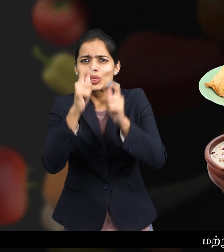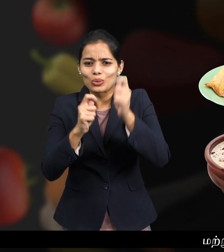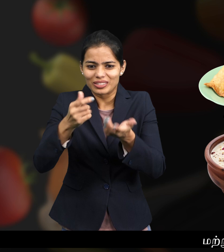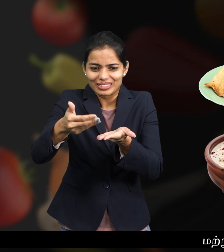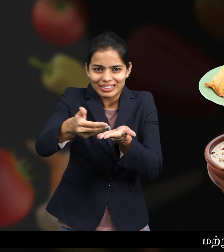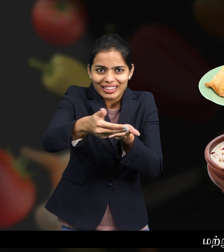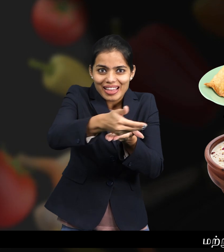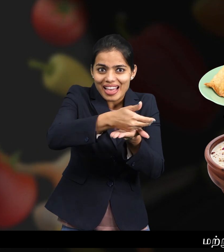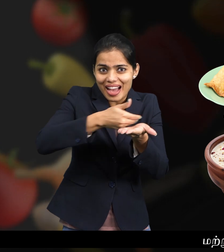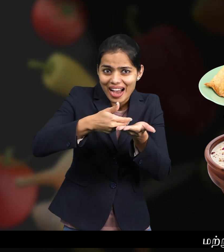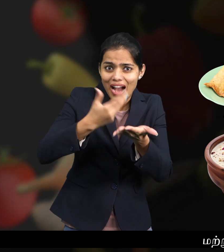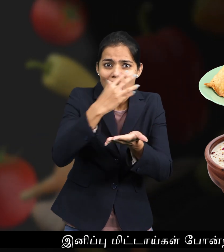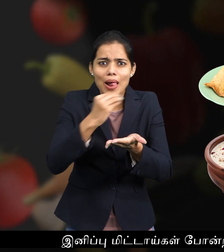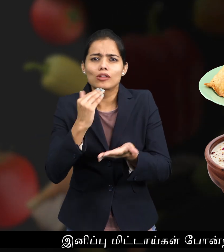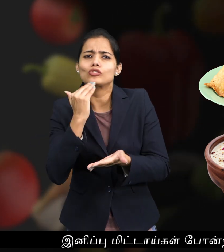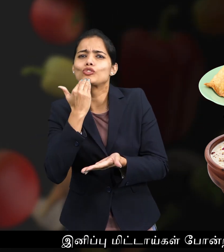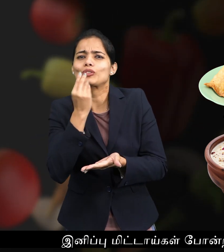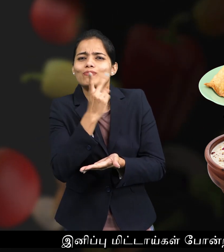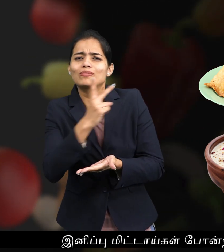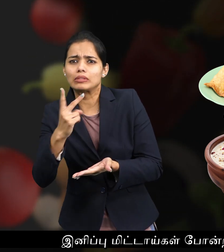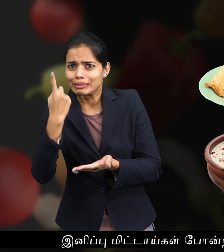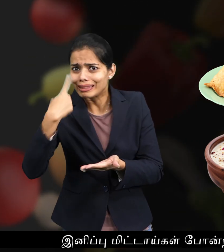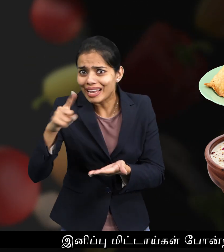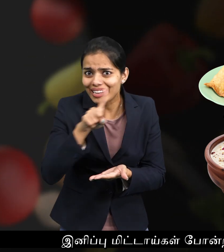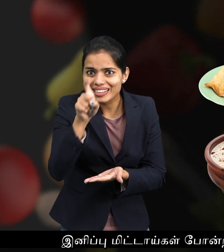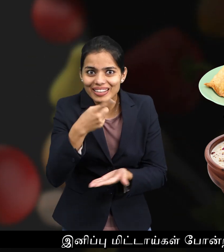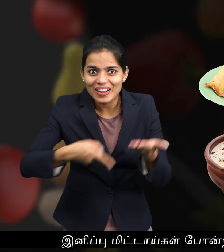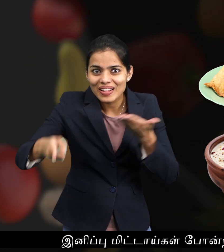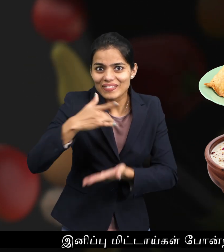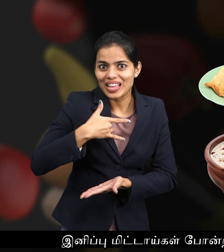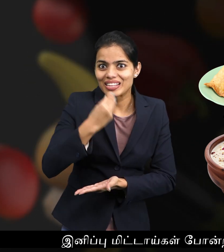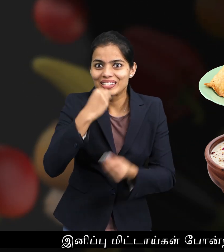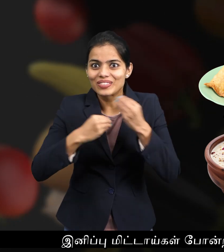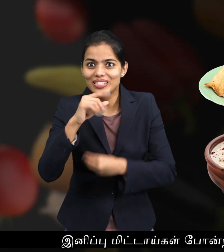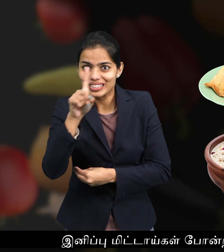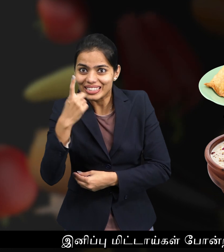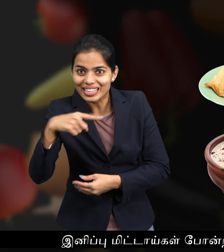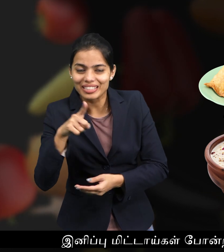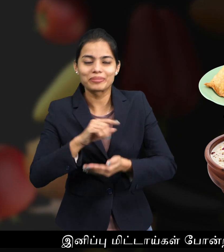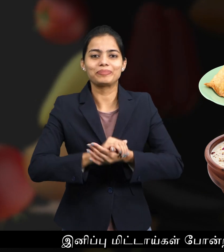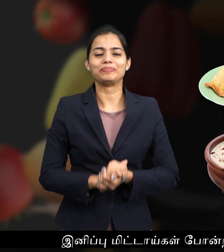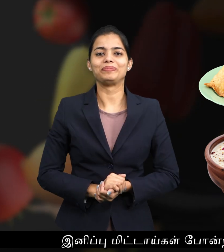ராப்ரி மற்றும் பேடா இனிப்பு மிட்டாய்கள் போன்றவற்றை சாப்பிட்டால் அது சரியா?